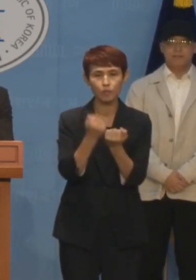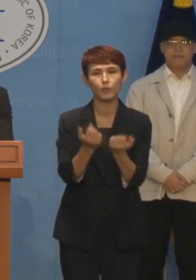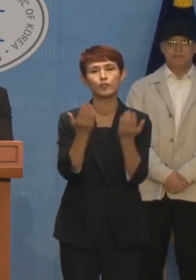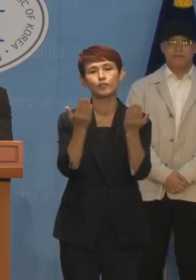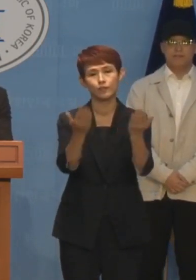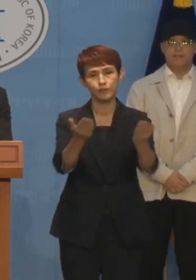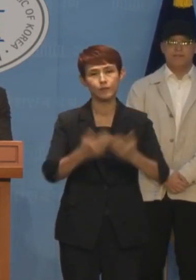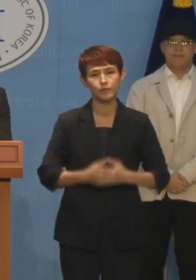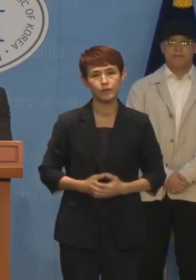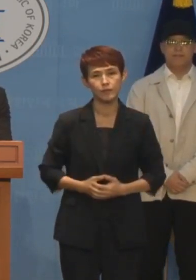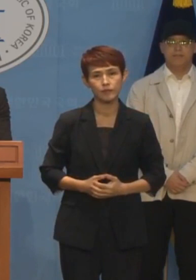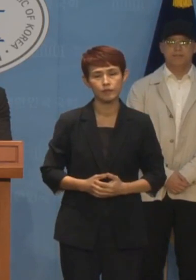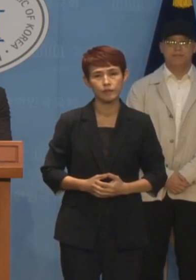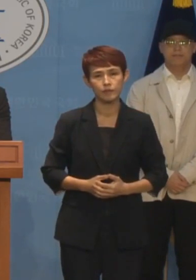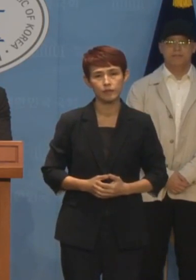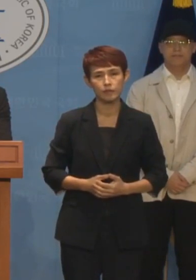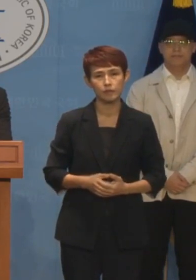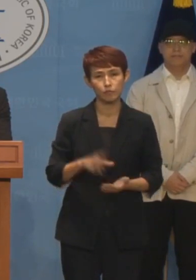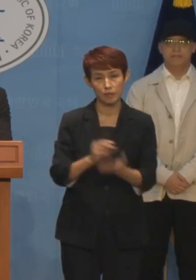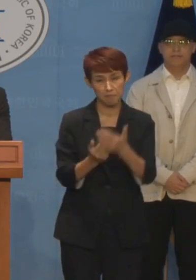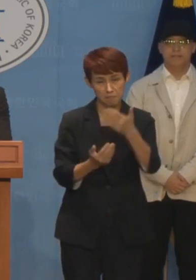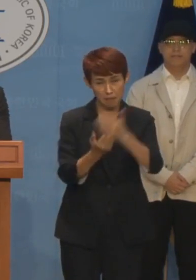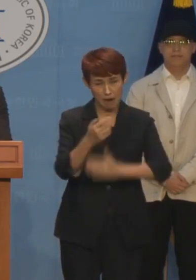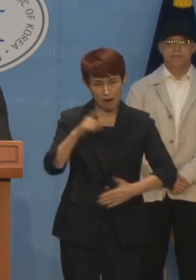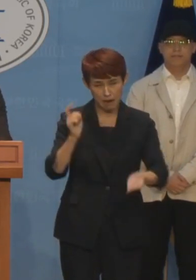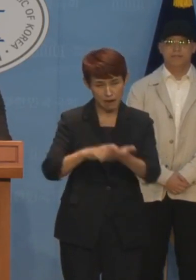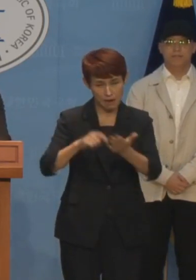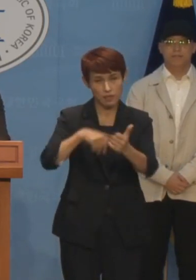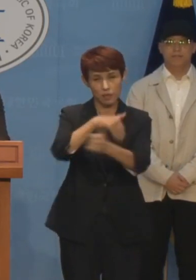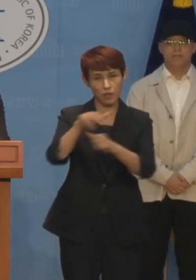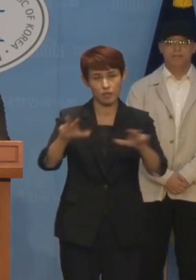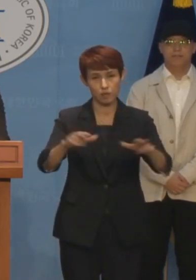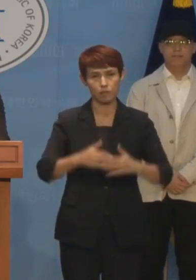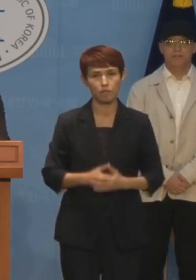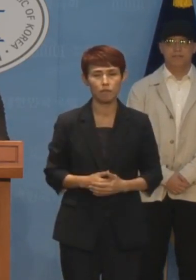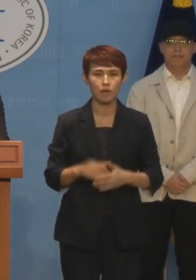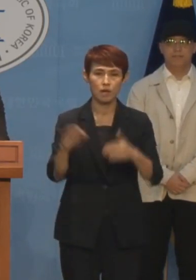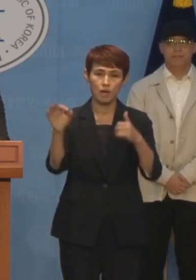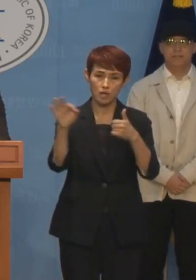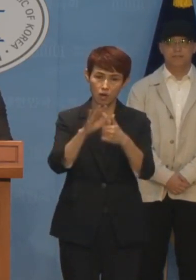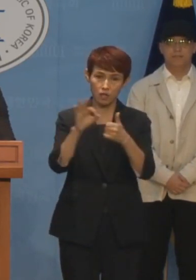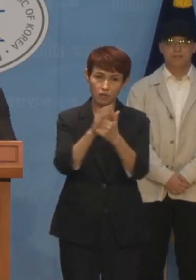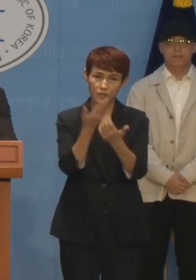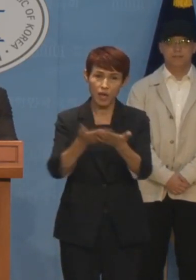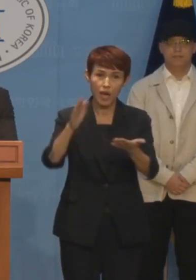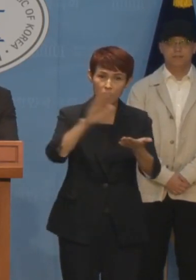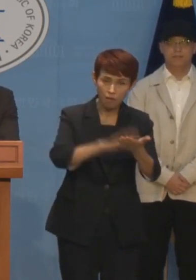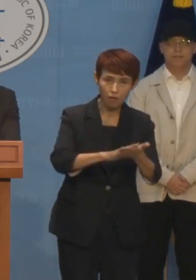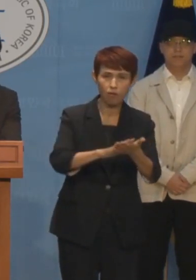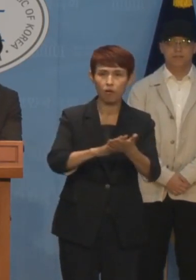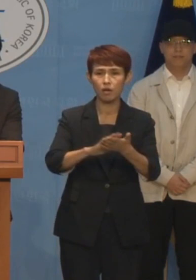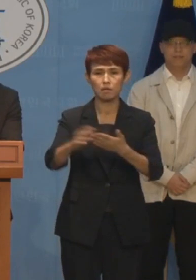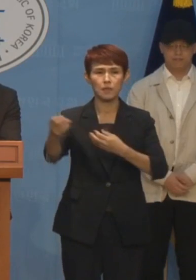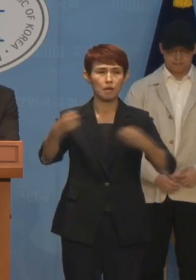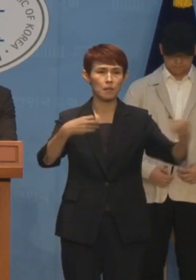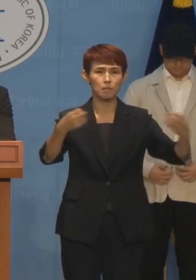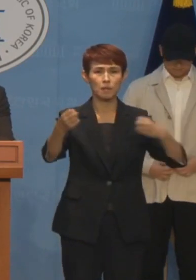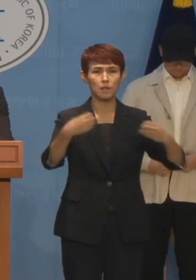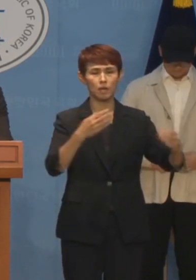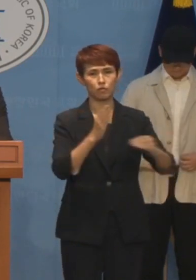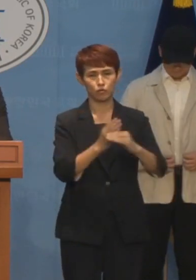않은 눈앞에 닥친 비상상황이기 때문입니다. 연금개혁, 사방팔방에서 이야기들이